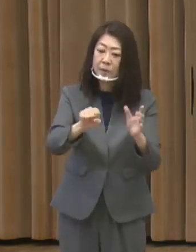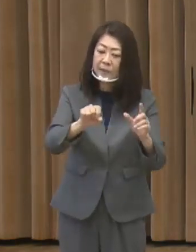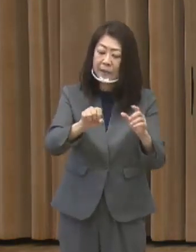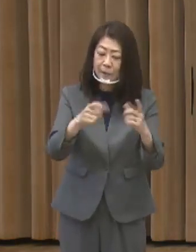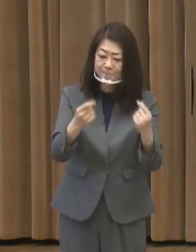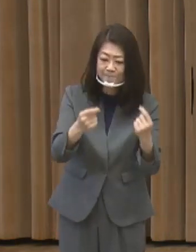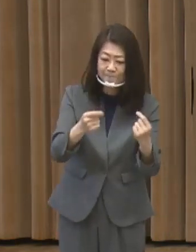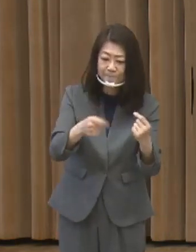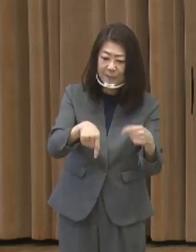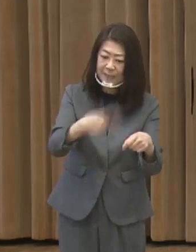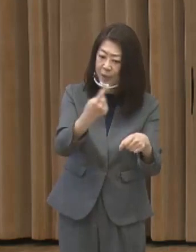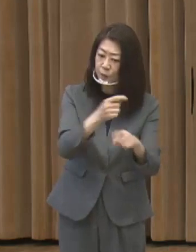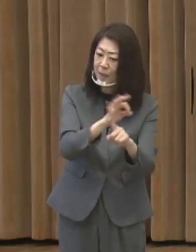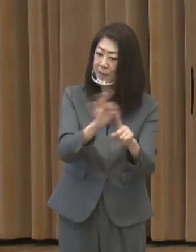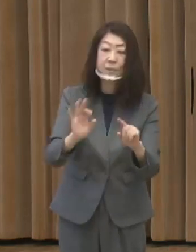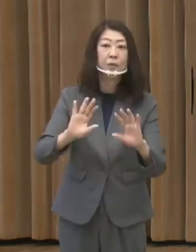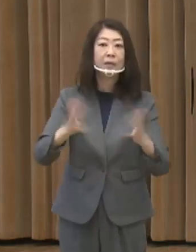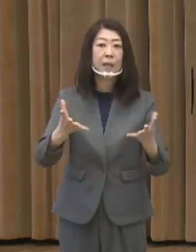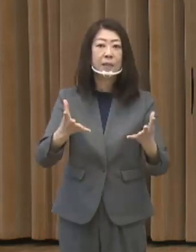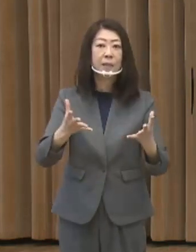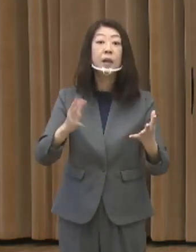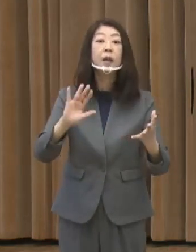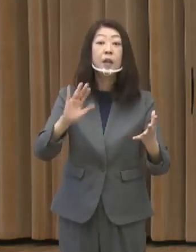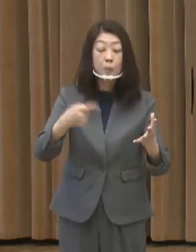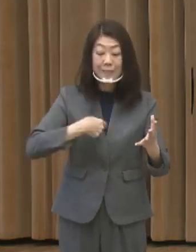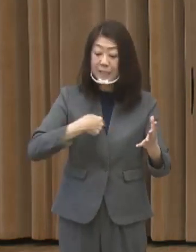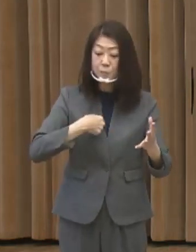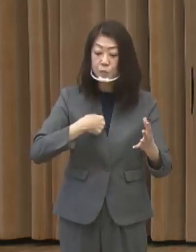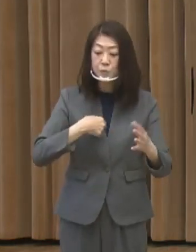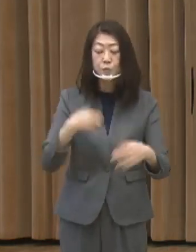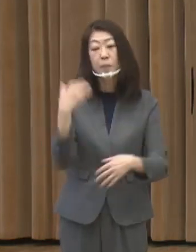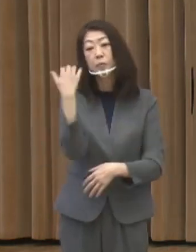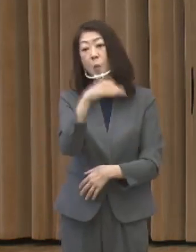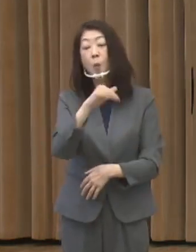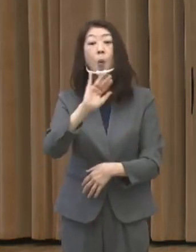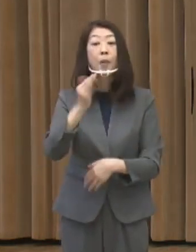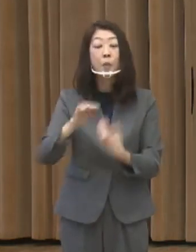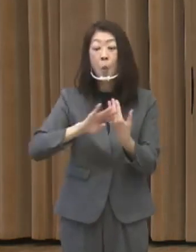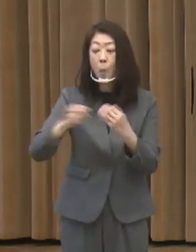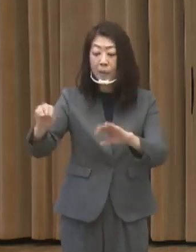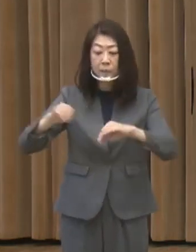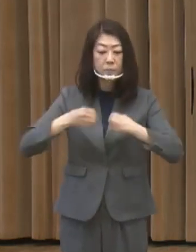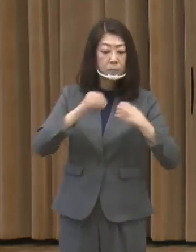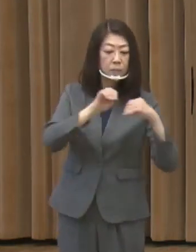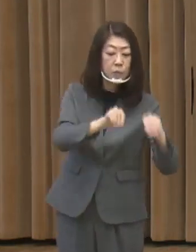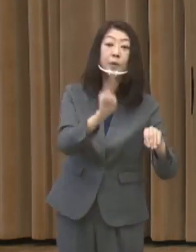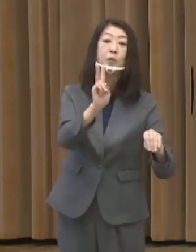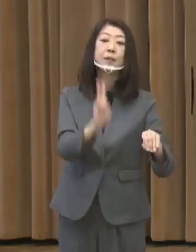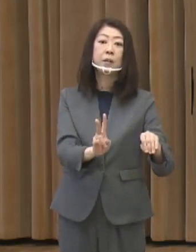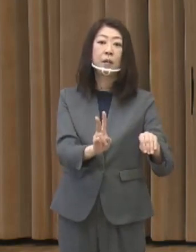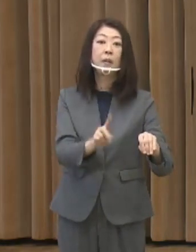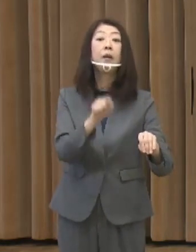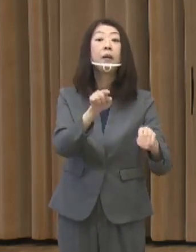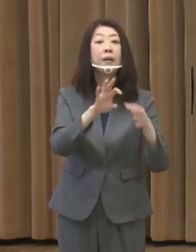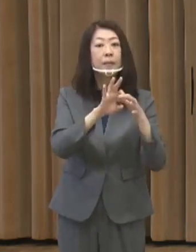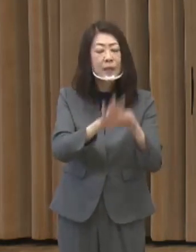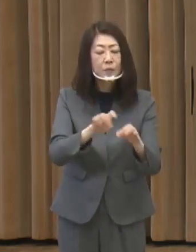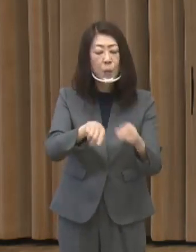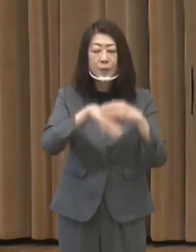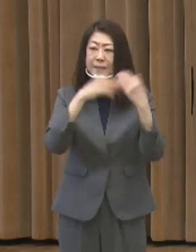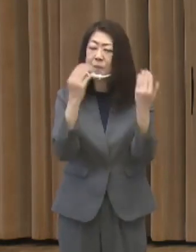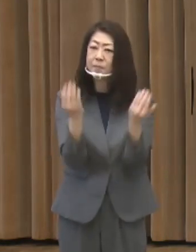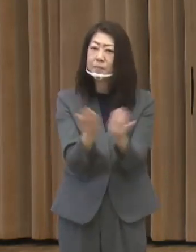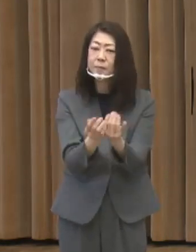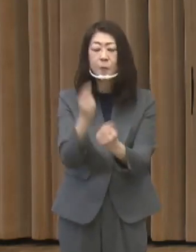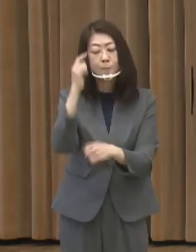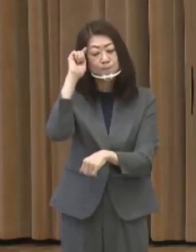た場合に発症はさせなくても感染させるという、そういったその効果もありますので、それらを全体で総合